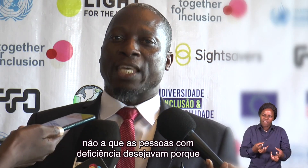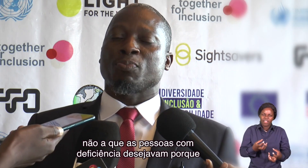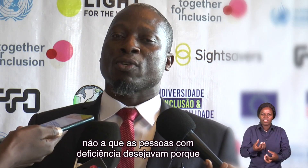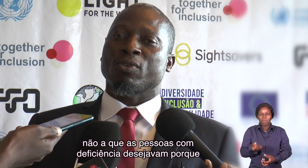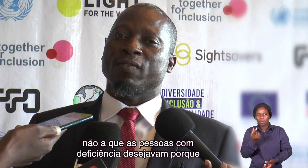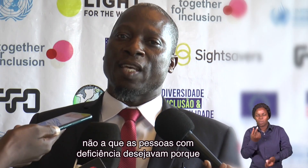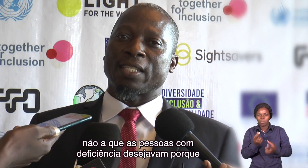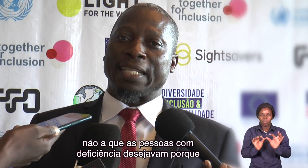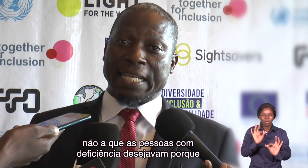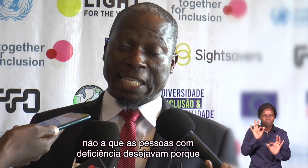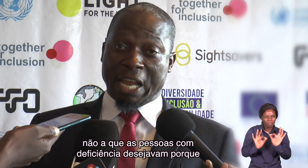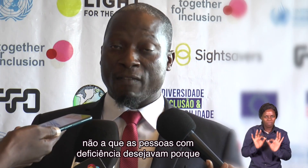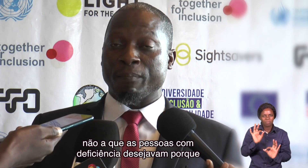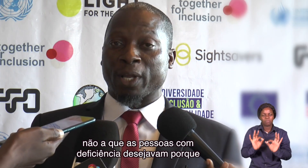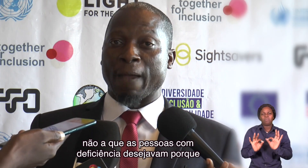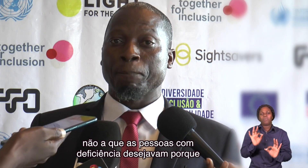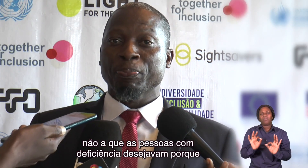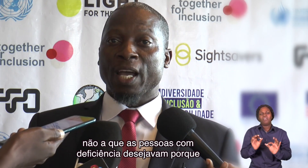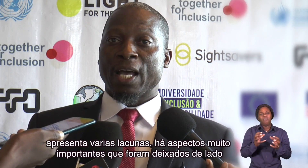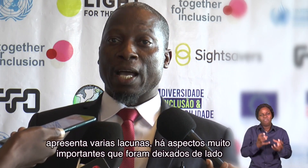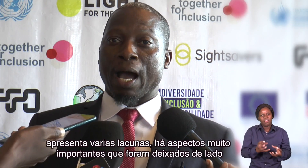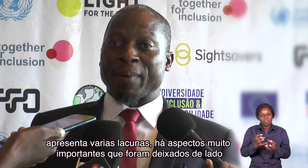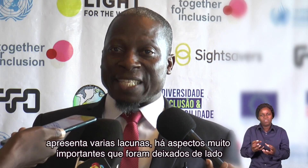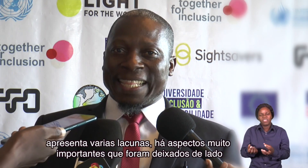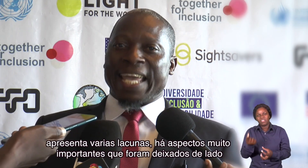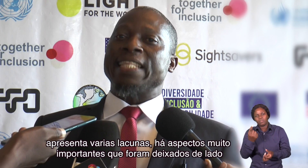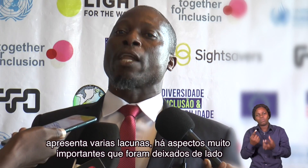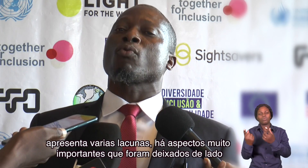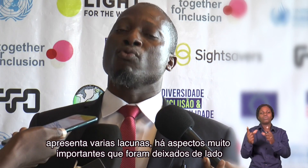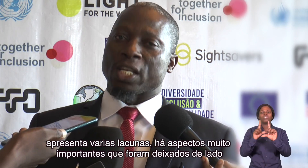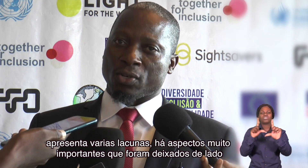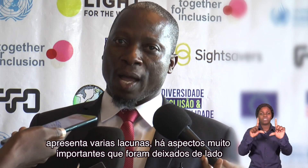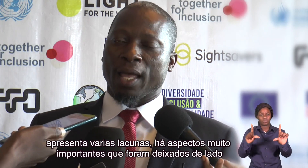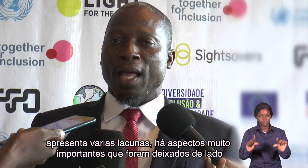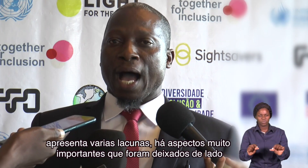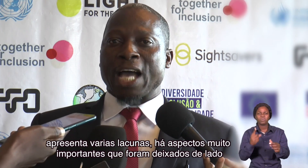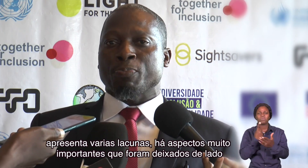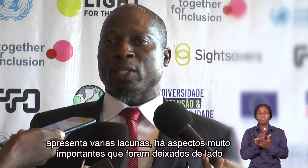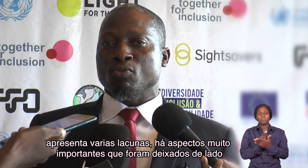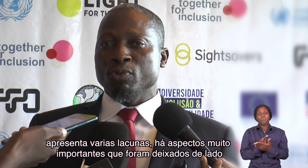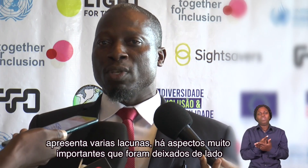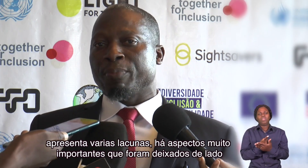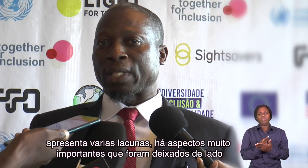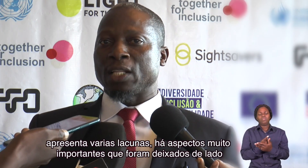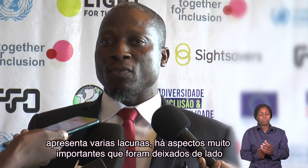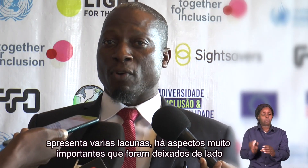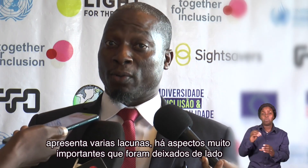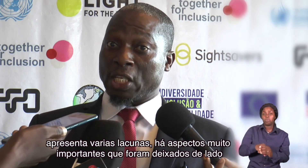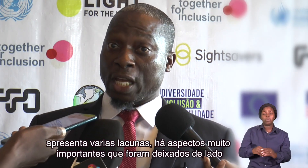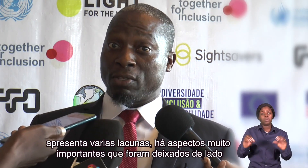que as pessoas com deficiência desejavam, porque apresenta ainda lacunas, não é? Há aspectos muito importantes que foram deixados